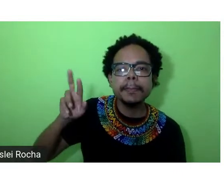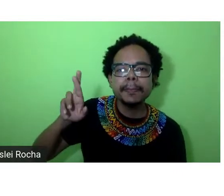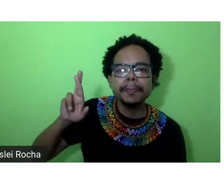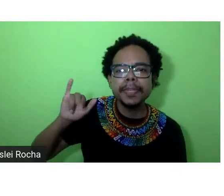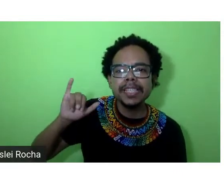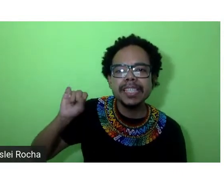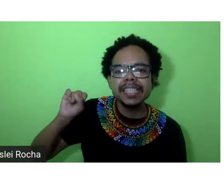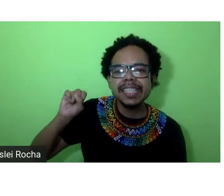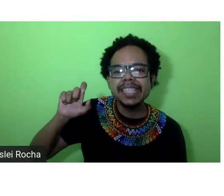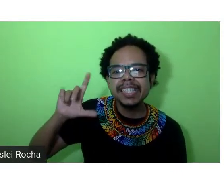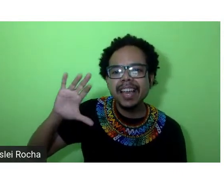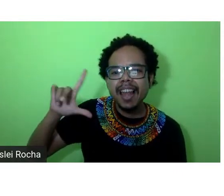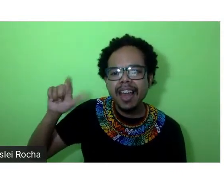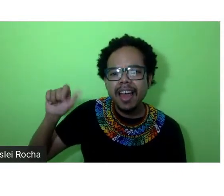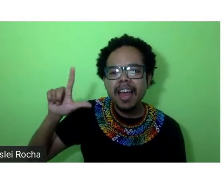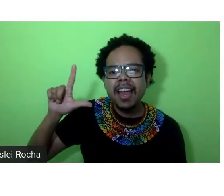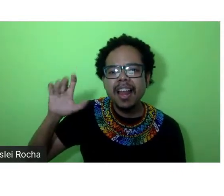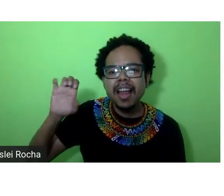quem é